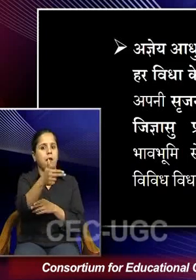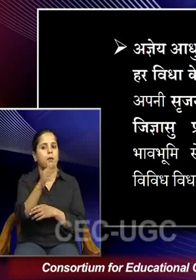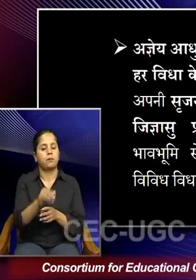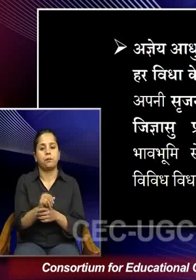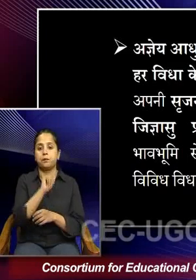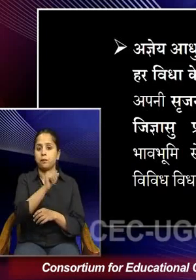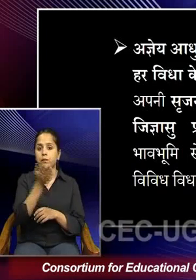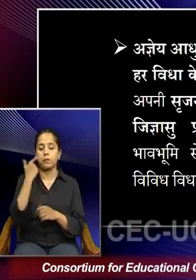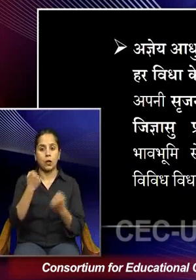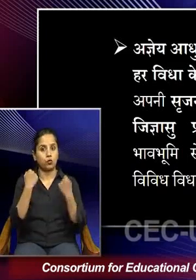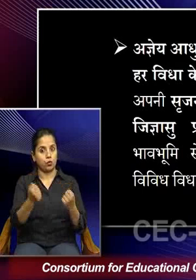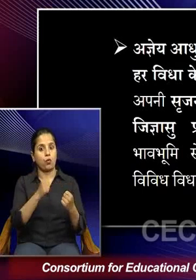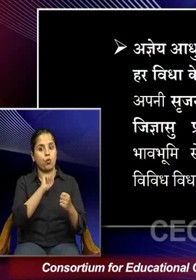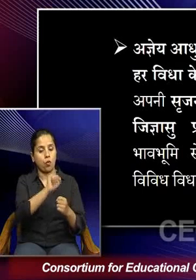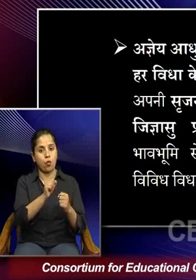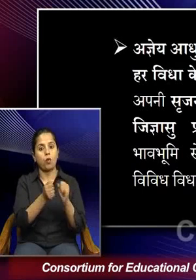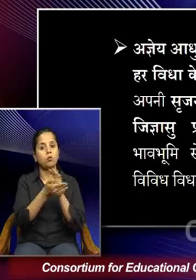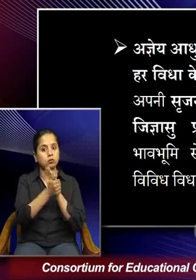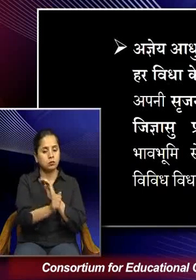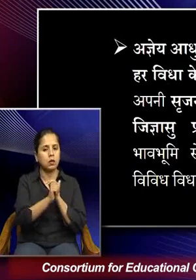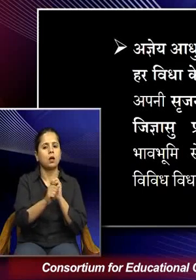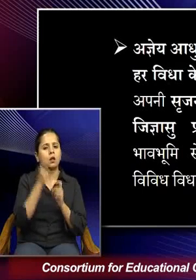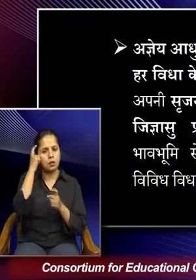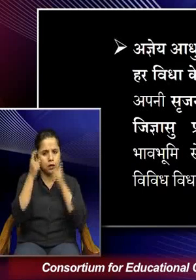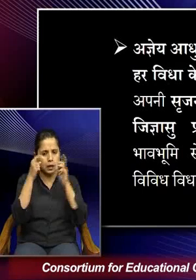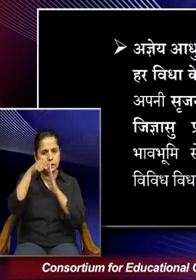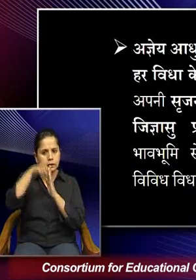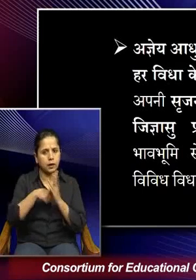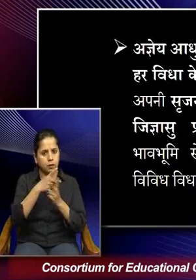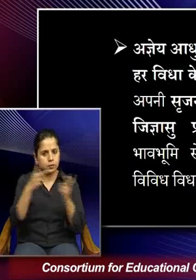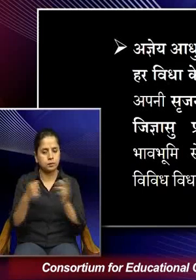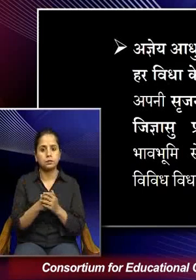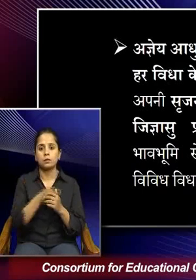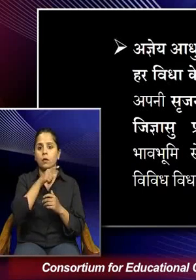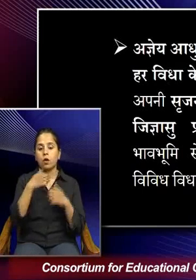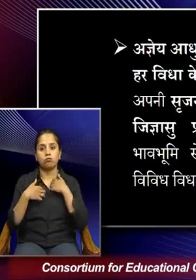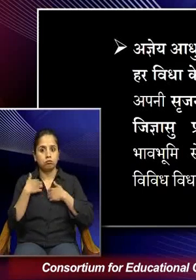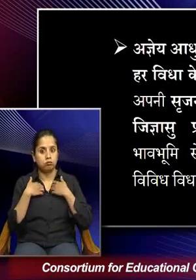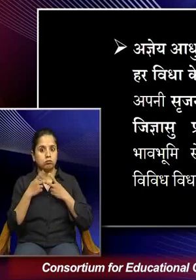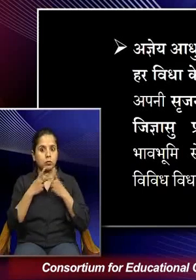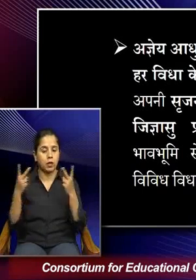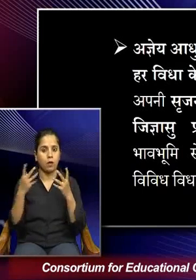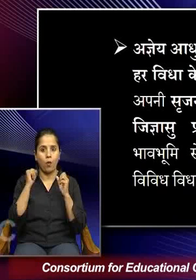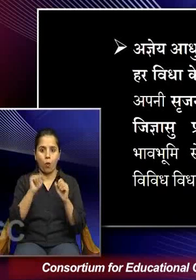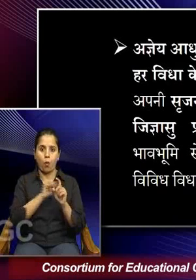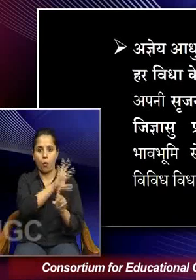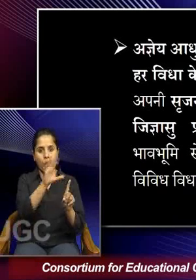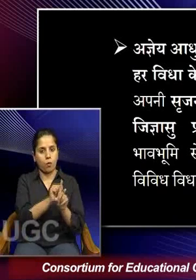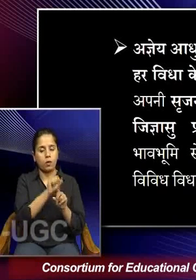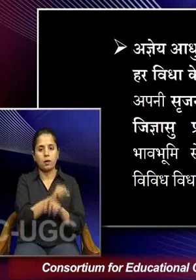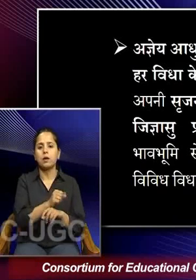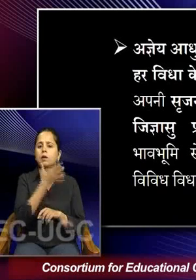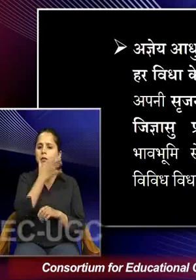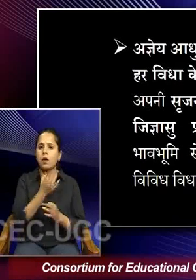सृजन क्षमता मौलिक चिंतन जिज्ञासु प्रवृत्ति और सौंदर्य